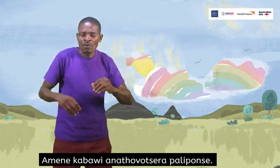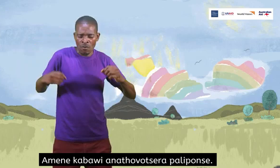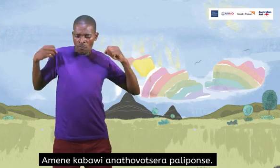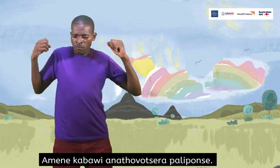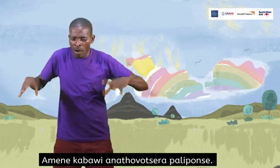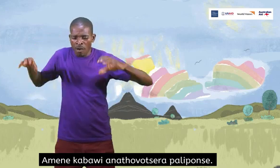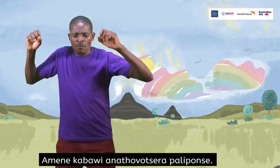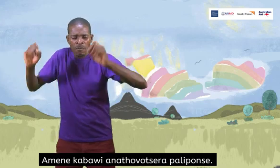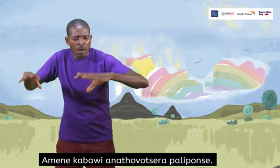adathokotsera paliponse.